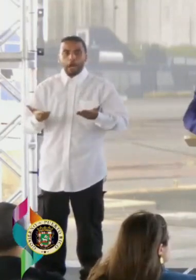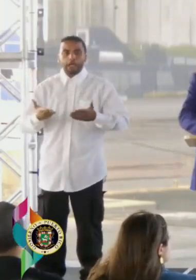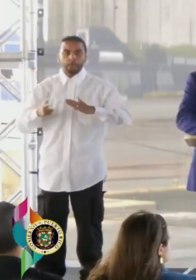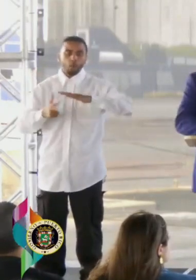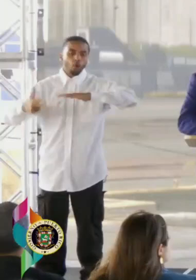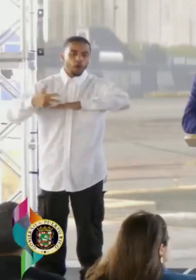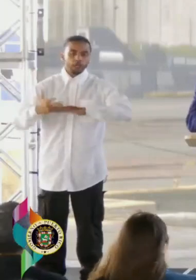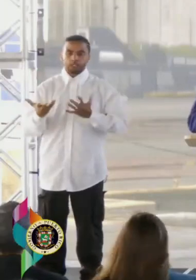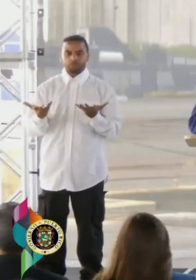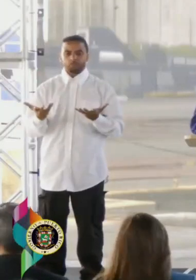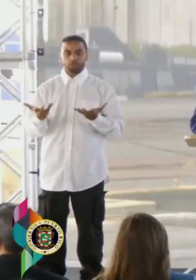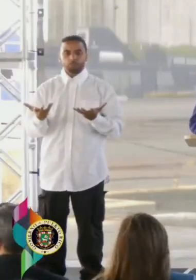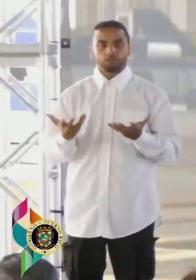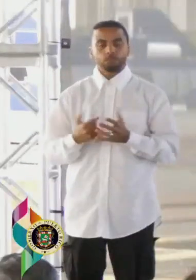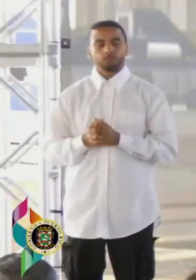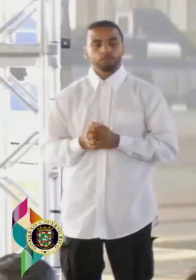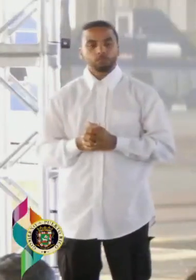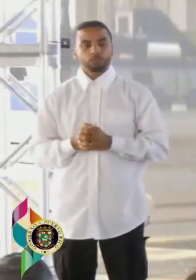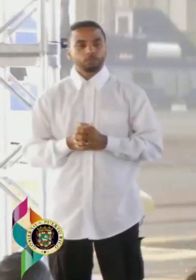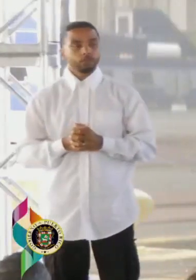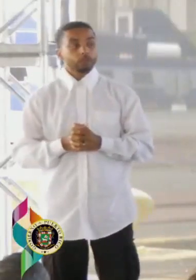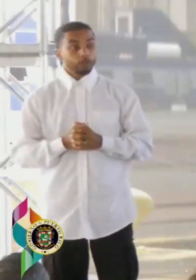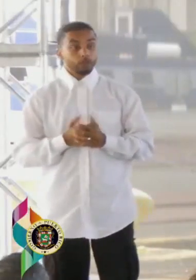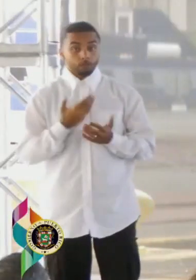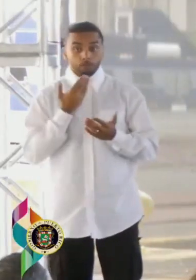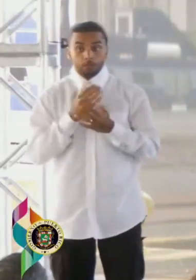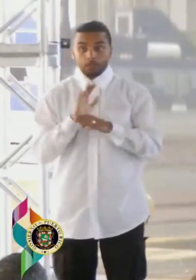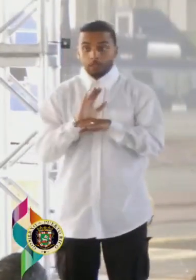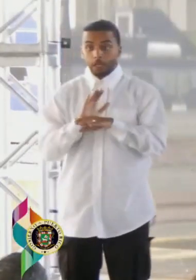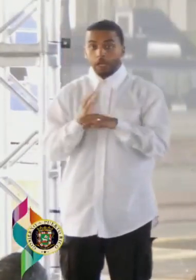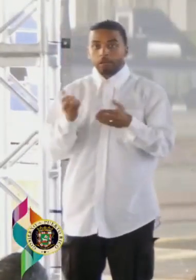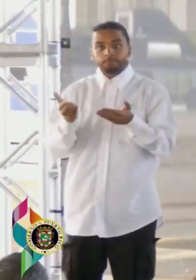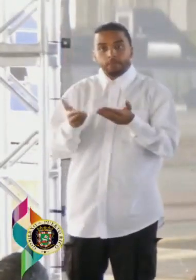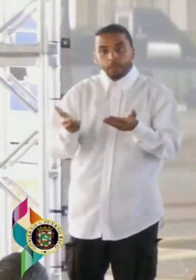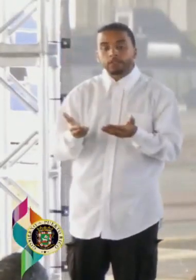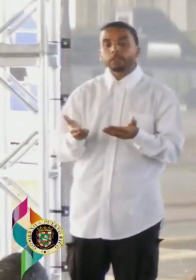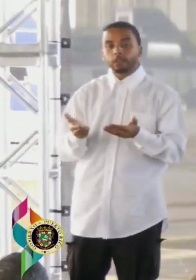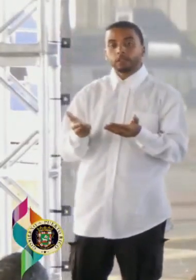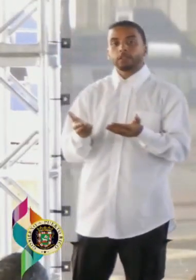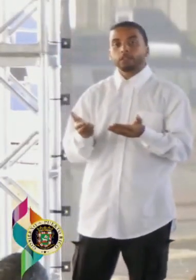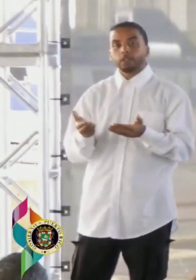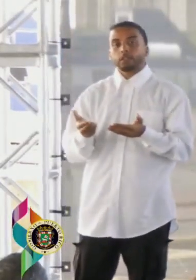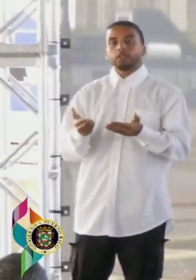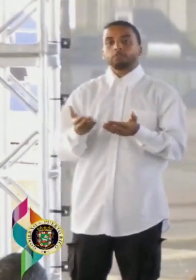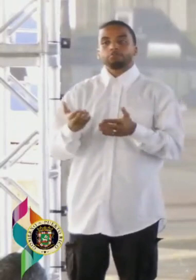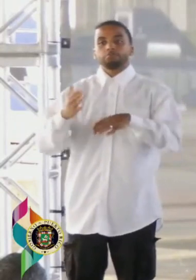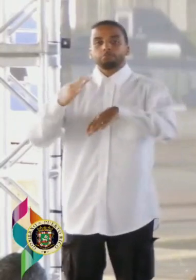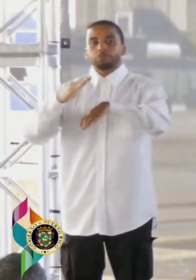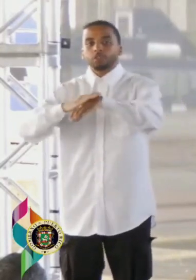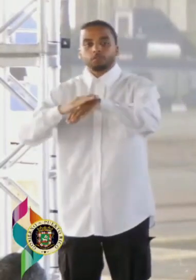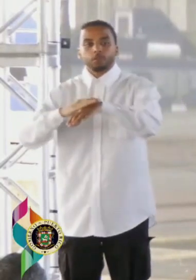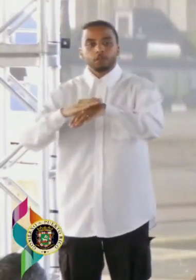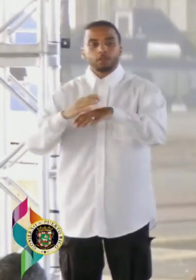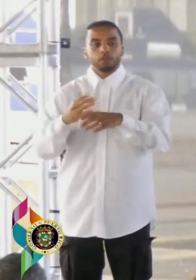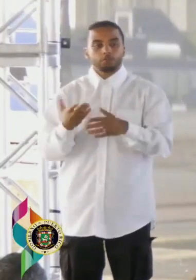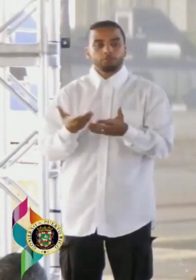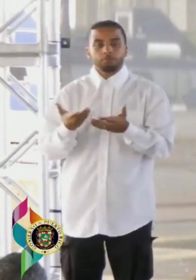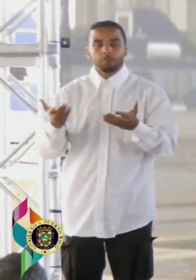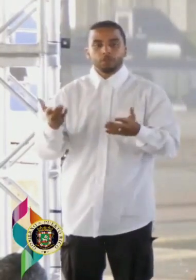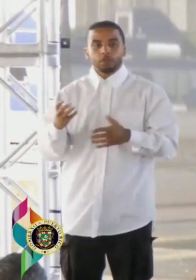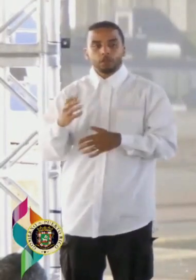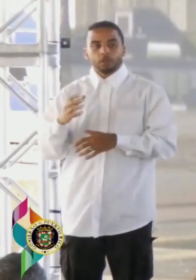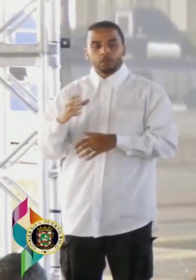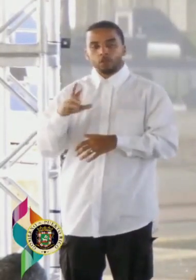muelle Sí buenas Buenas tardes pues aquí bajamos todo tipo de lo que es lo que llamamos carga rorro rorro es